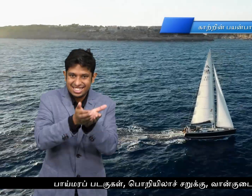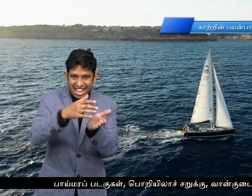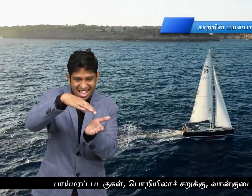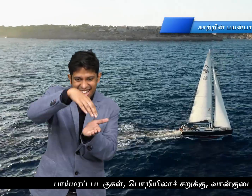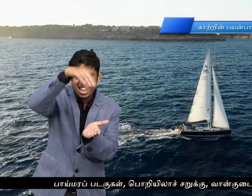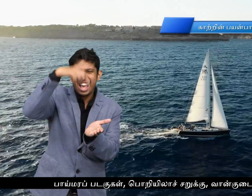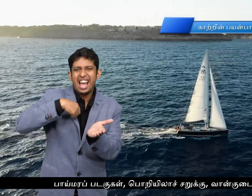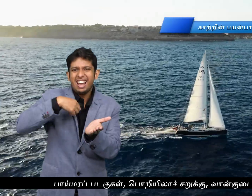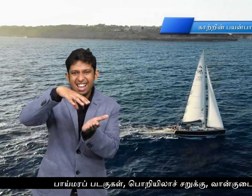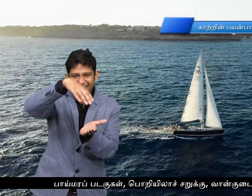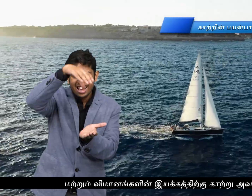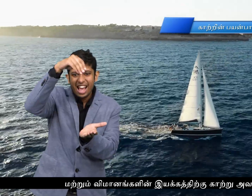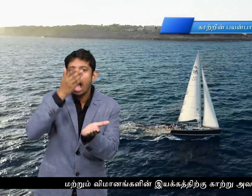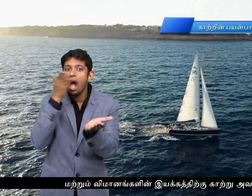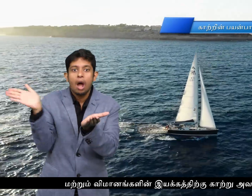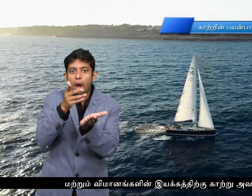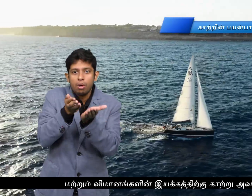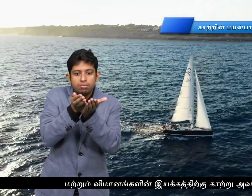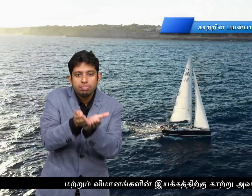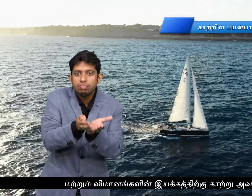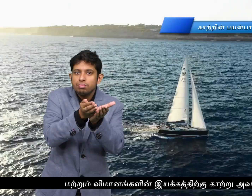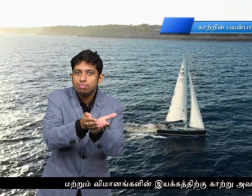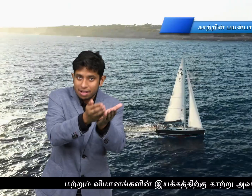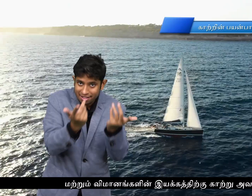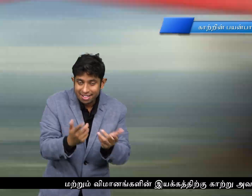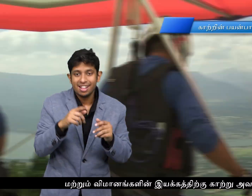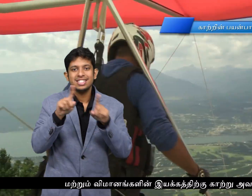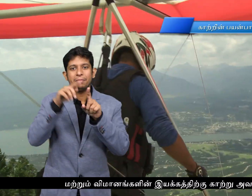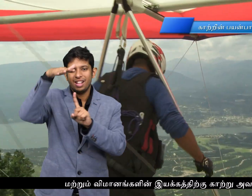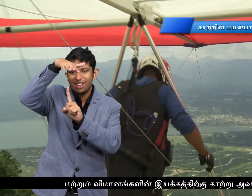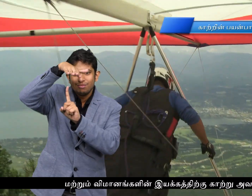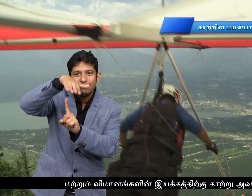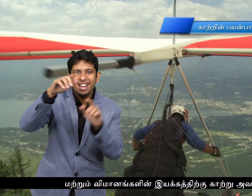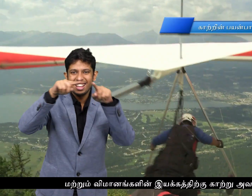வான்குடை மிதவை மற்றும் விமானங்களின் இயக்கத்திற்கு காற்று அவசியம்.